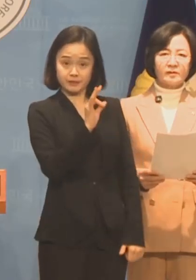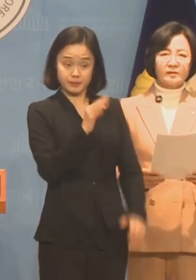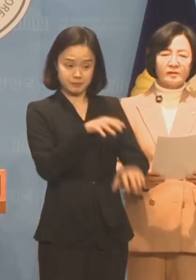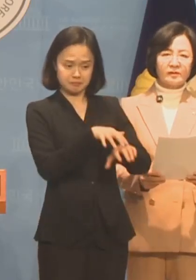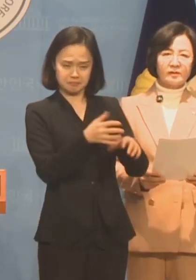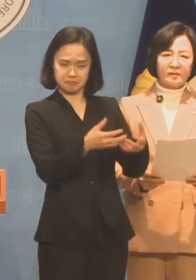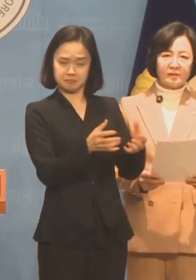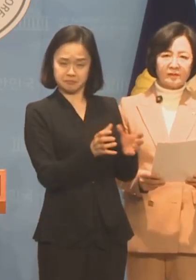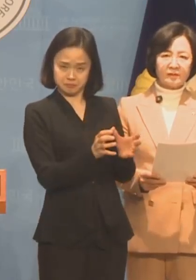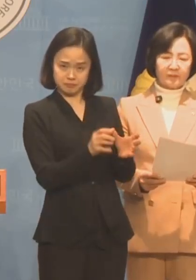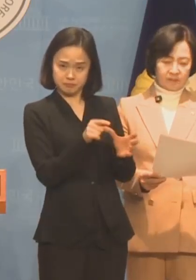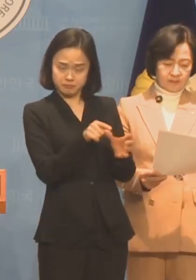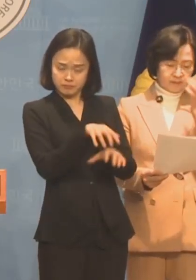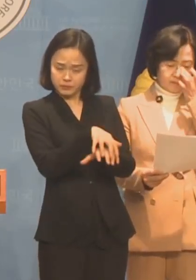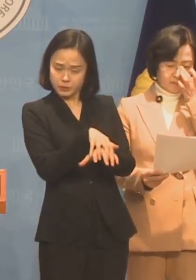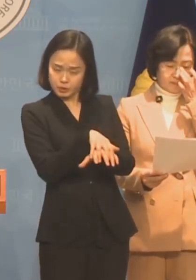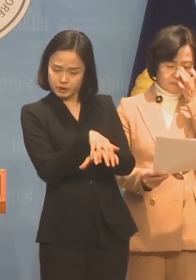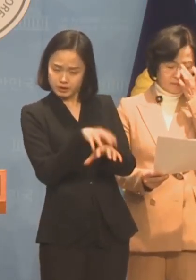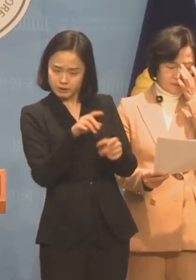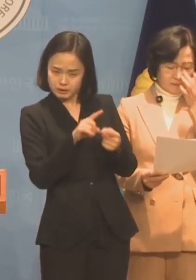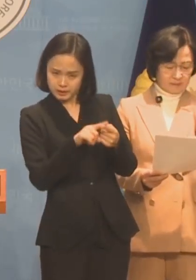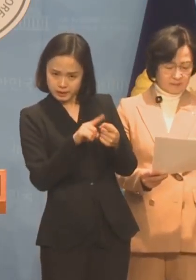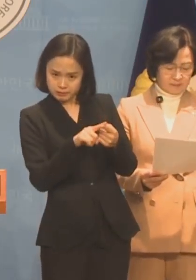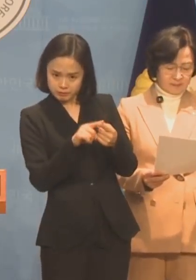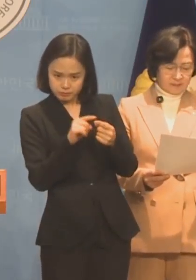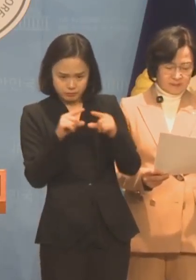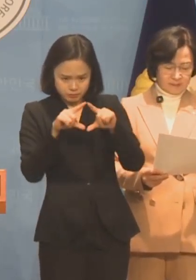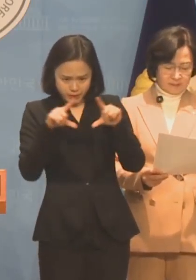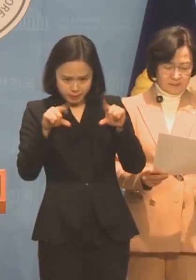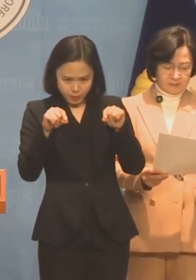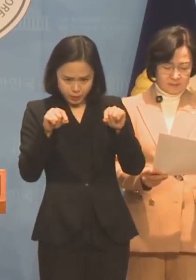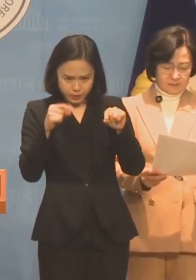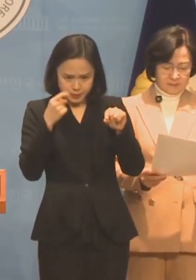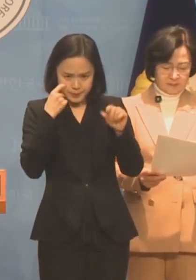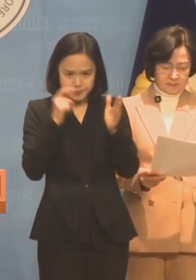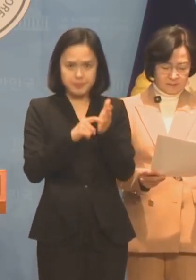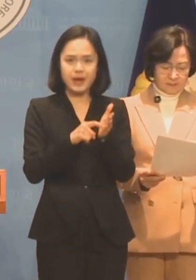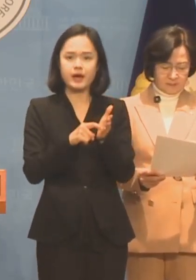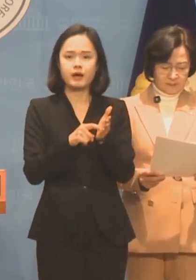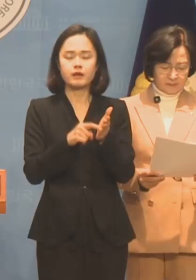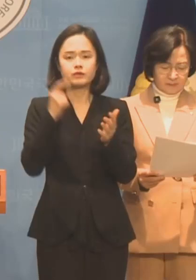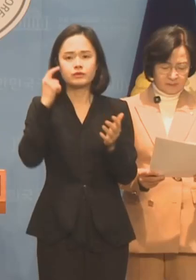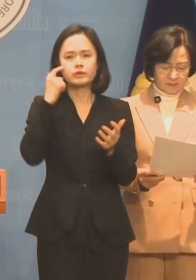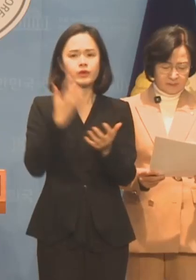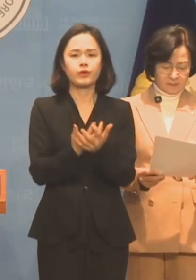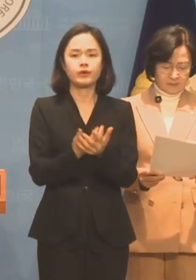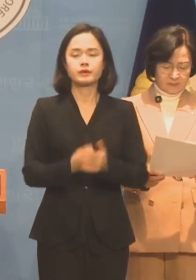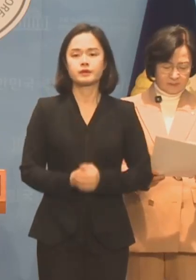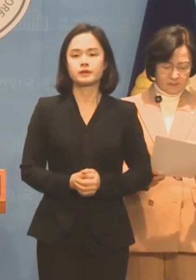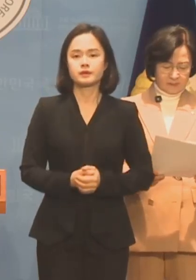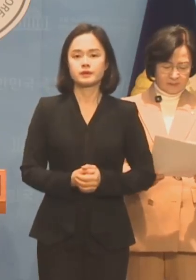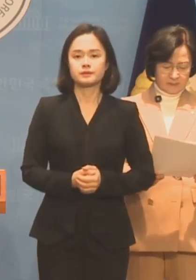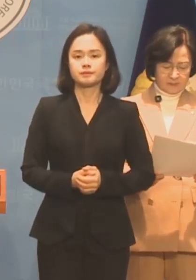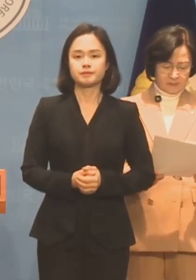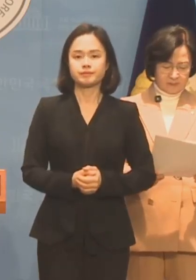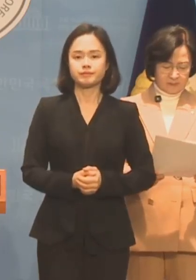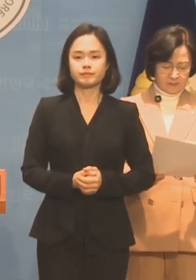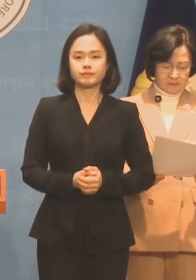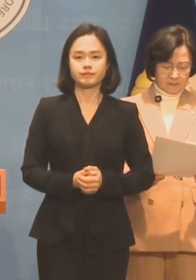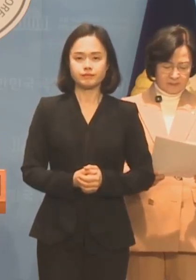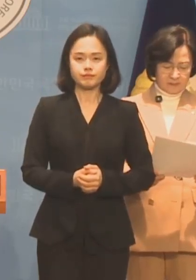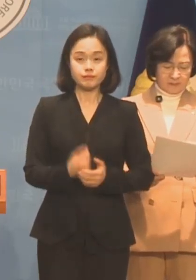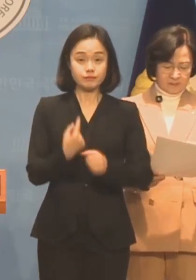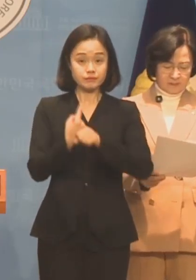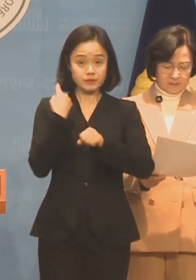합니다. 지금 말씀드리는 내용은 계엄 일주일 뒤인 지난 12월